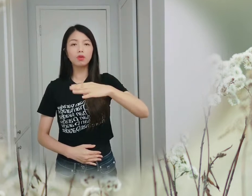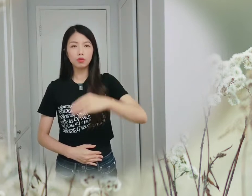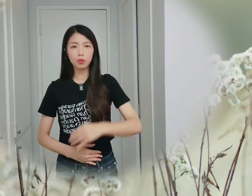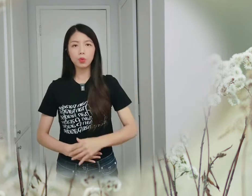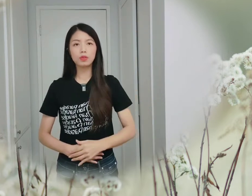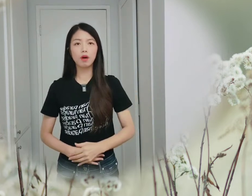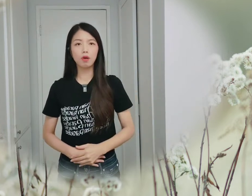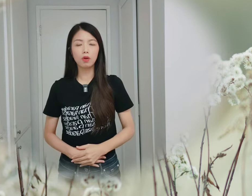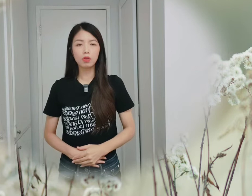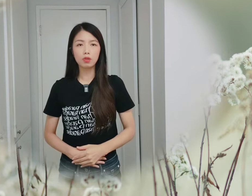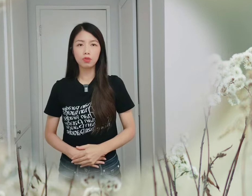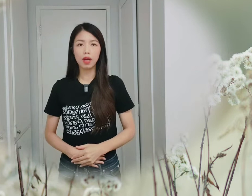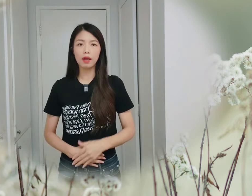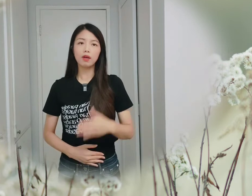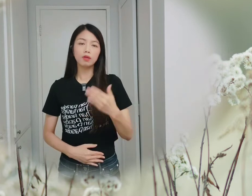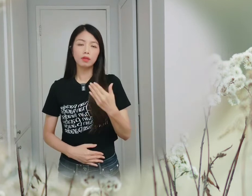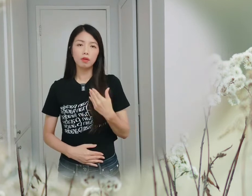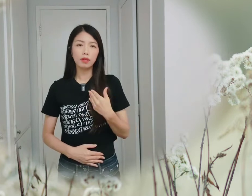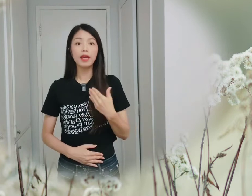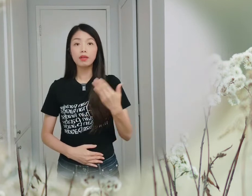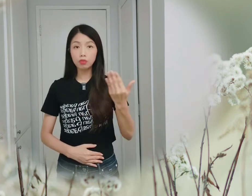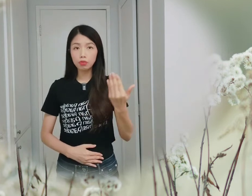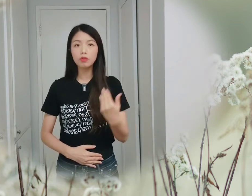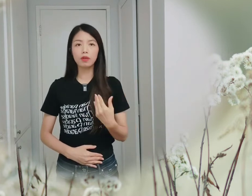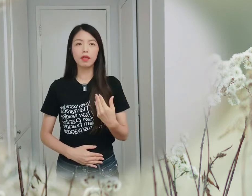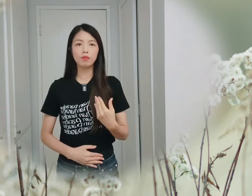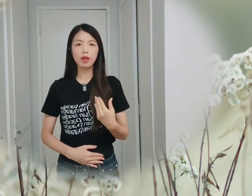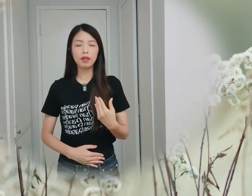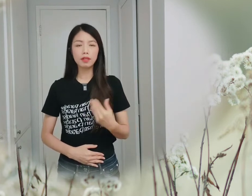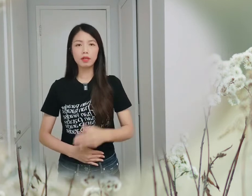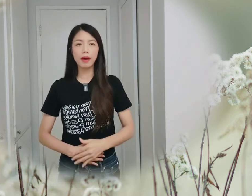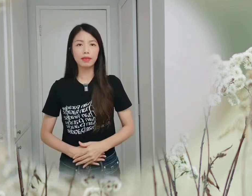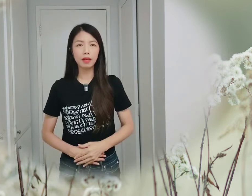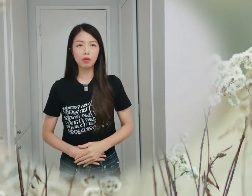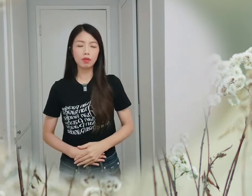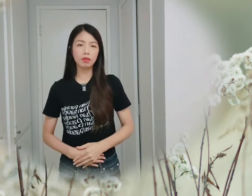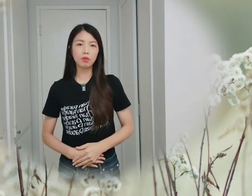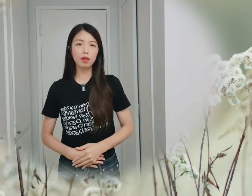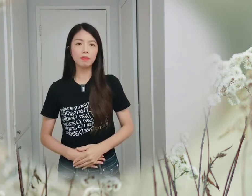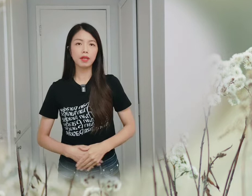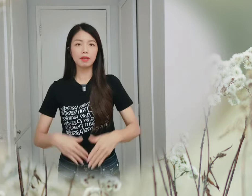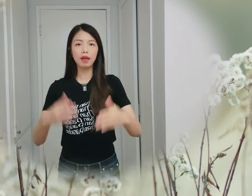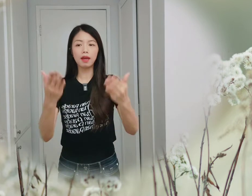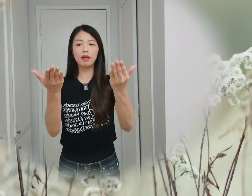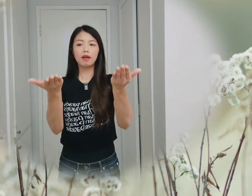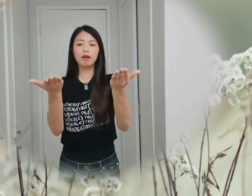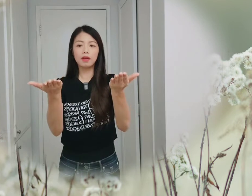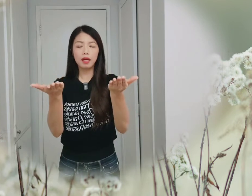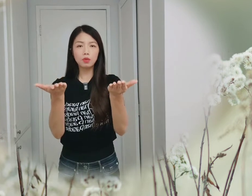비춰 주소서. 주다. 나에게 주는 거기 때문에 사실상 받다라고 하는 뜻의 수어를 하시면